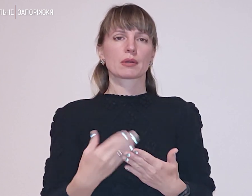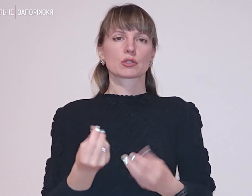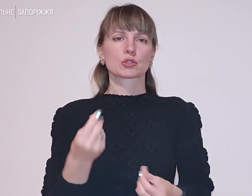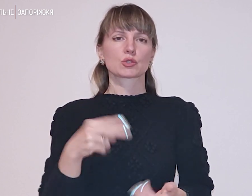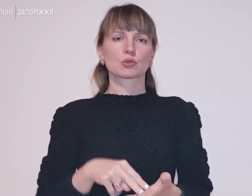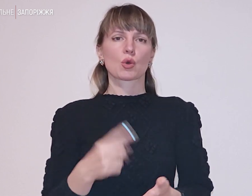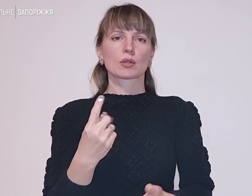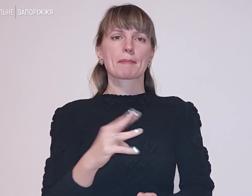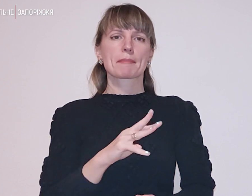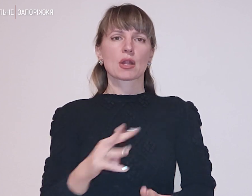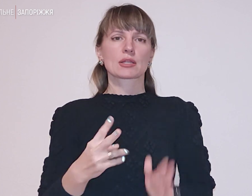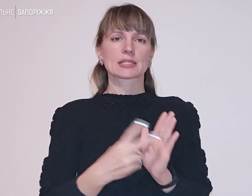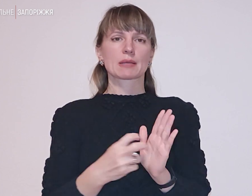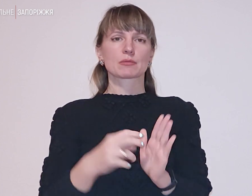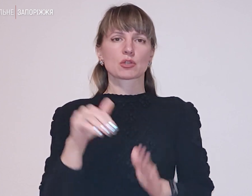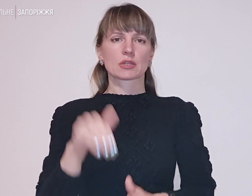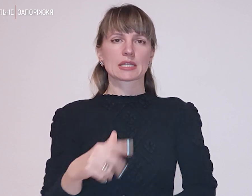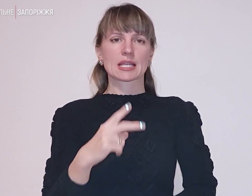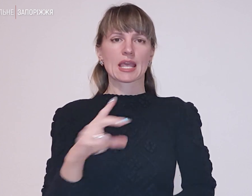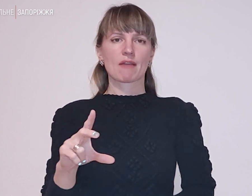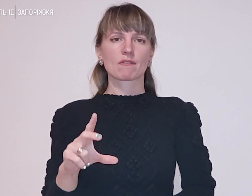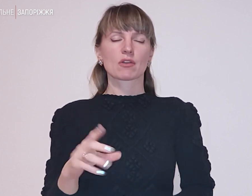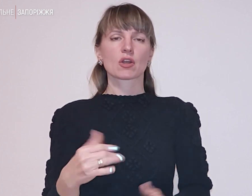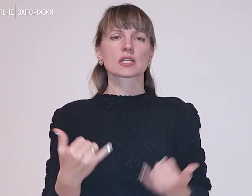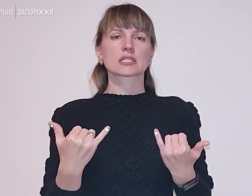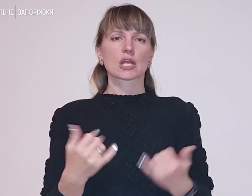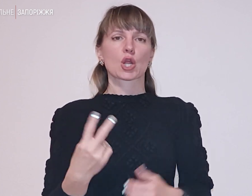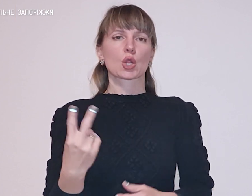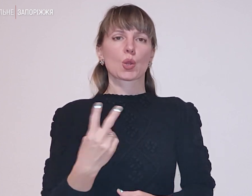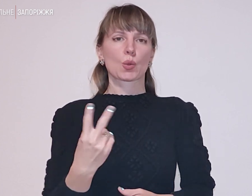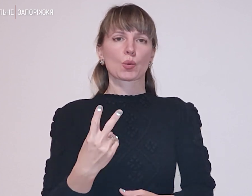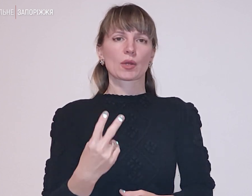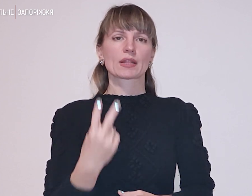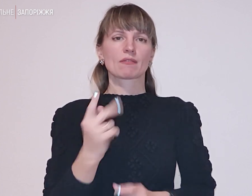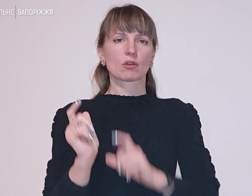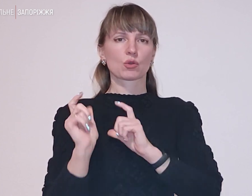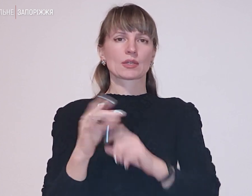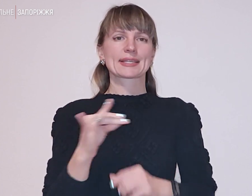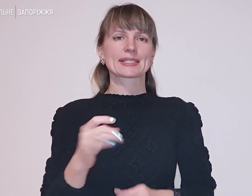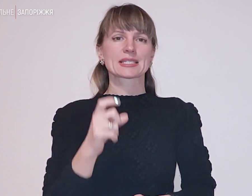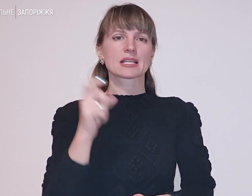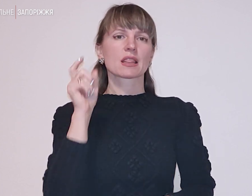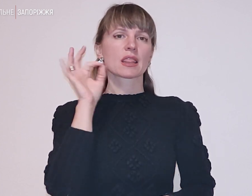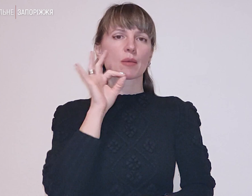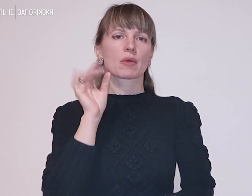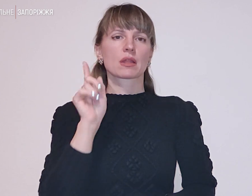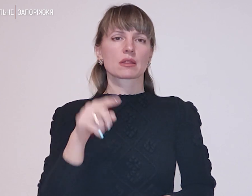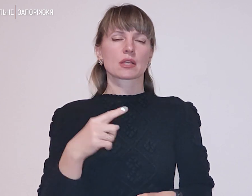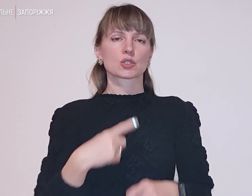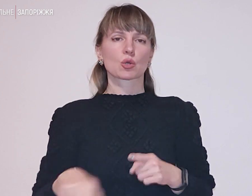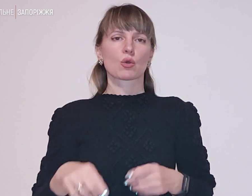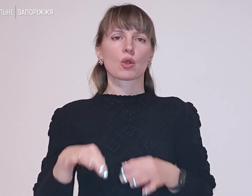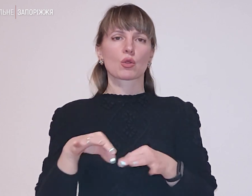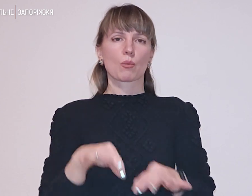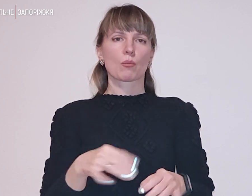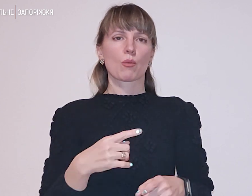у 1 700 000 євро. Зараз другий, 2 вантажівки з Німеччини. Та ось ця швидка допомога.